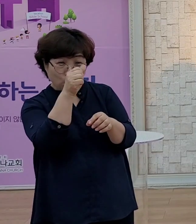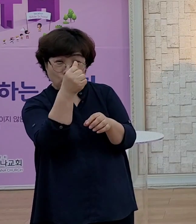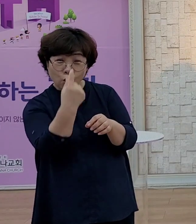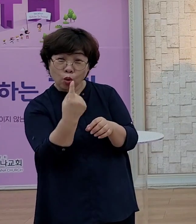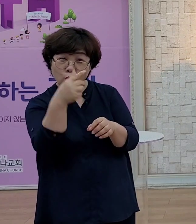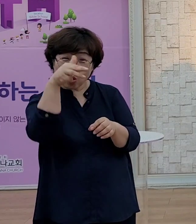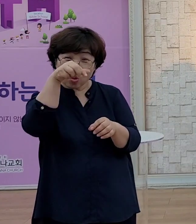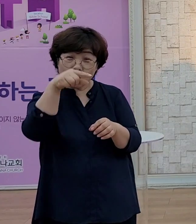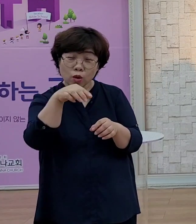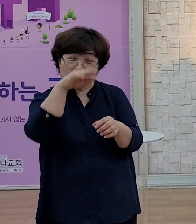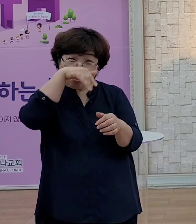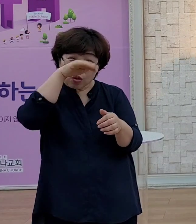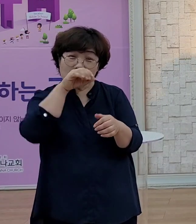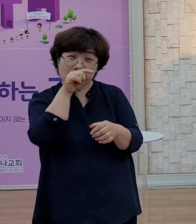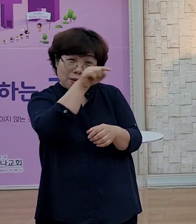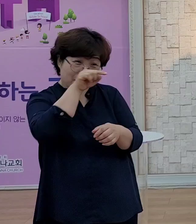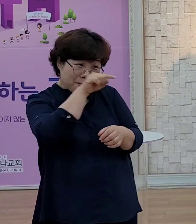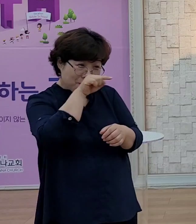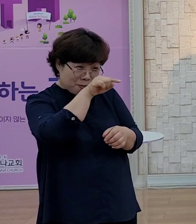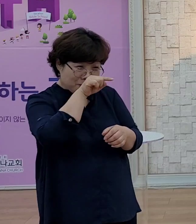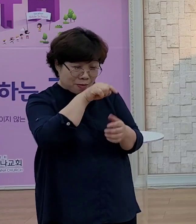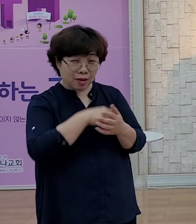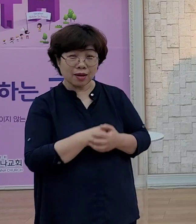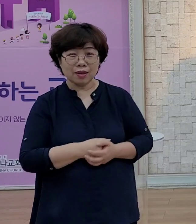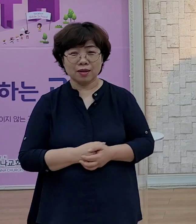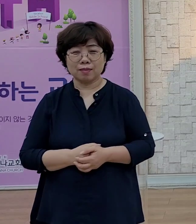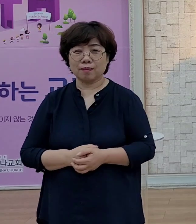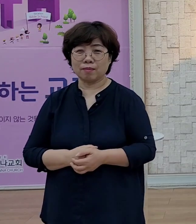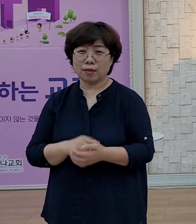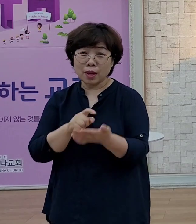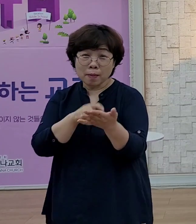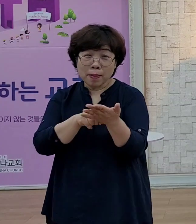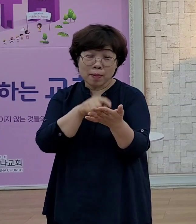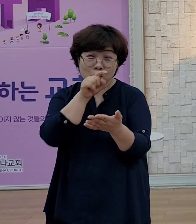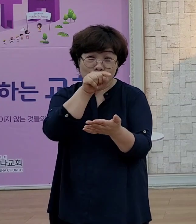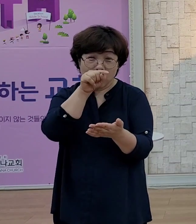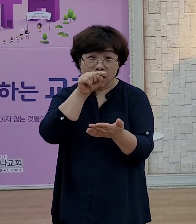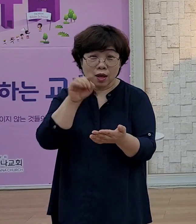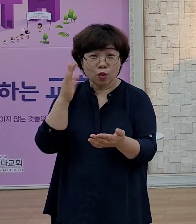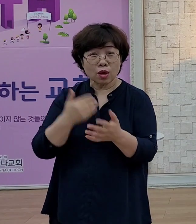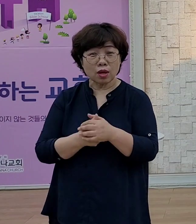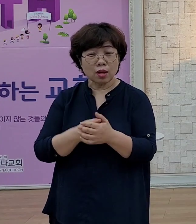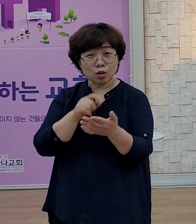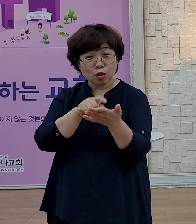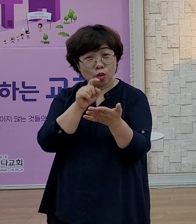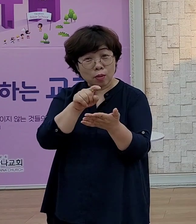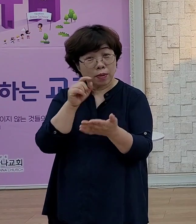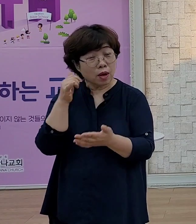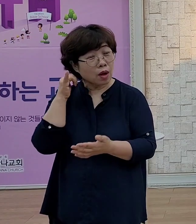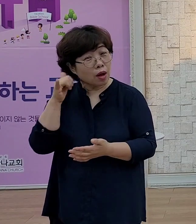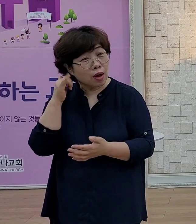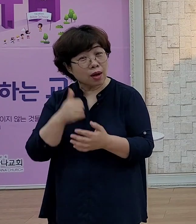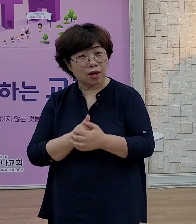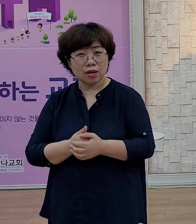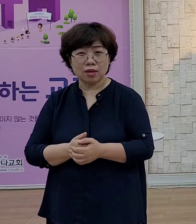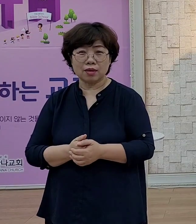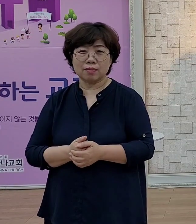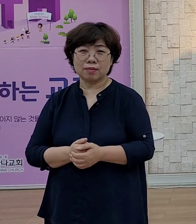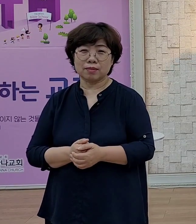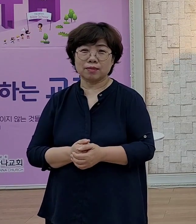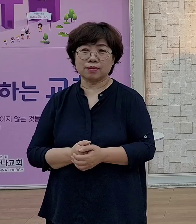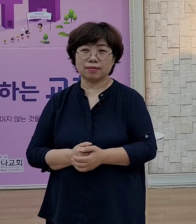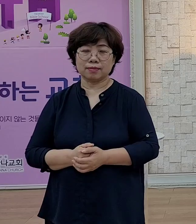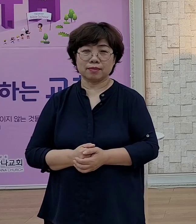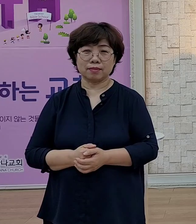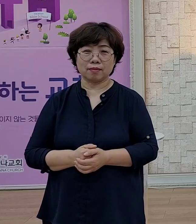신경도 안 쓰잖아요. 그런데 급하면 그 이제 그 호출 눌러야 통화가 됩니다. 그 호출 눌러놓고 얘가